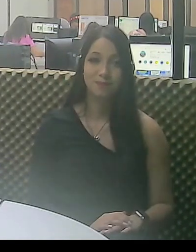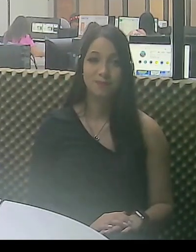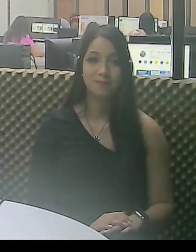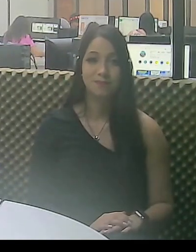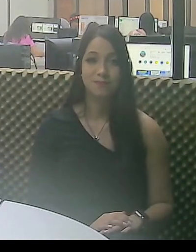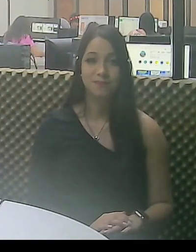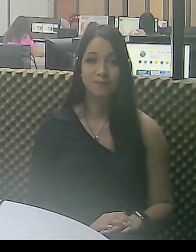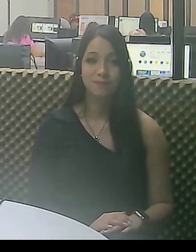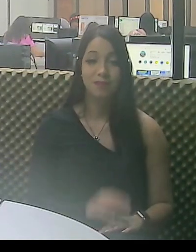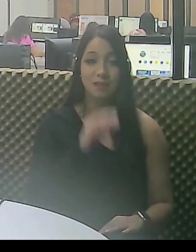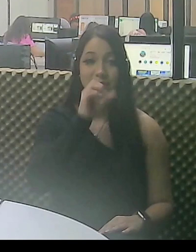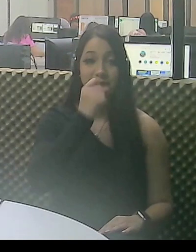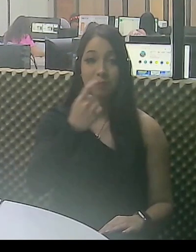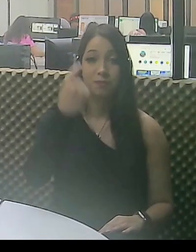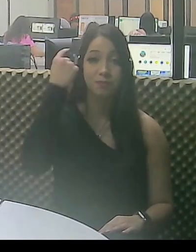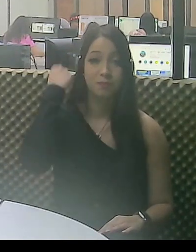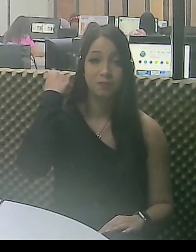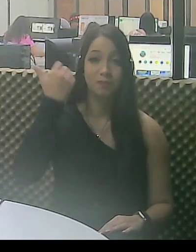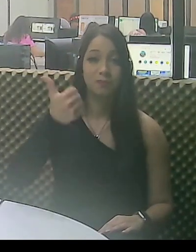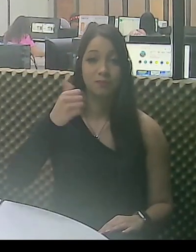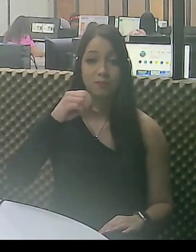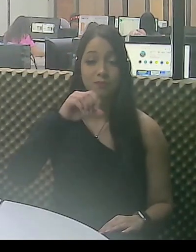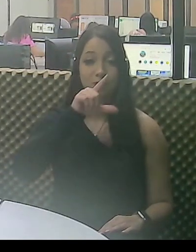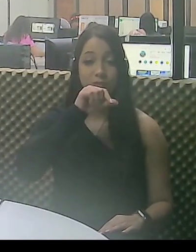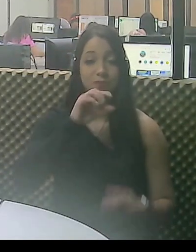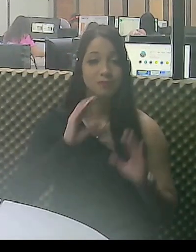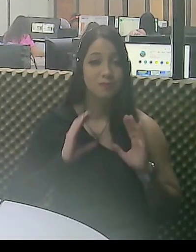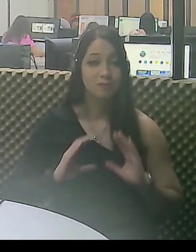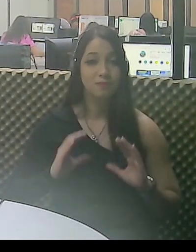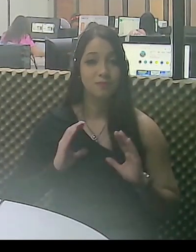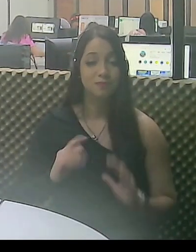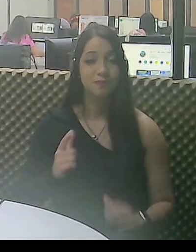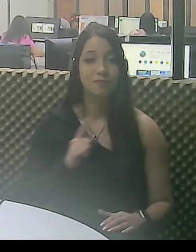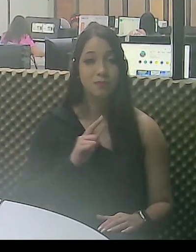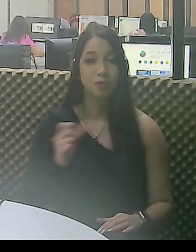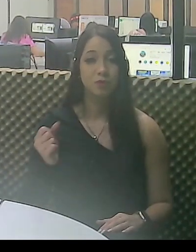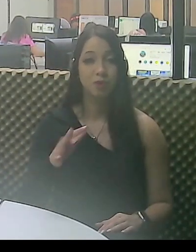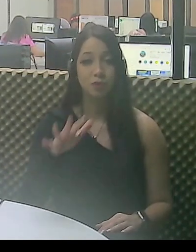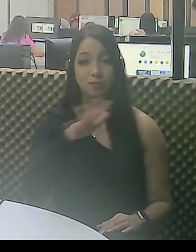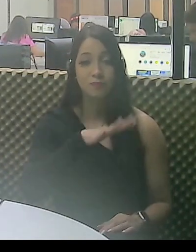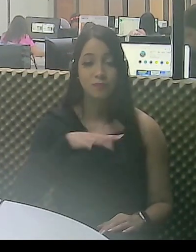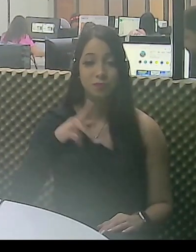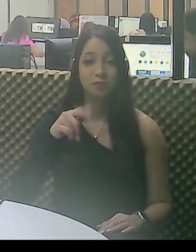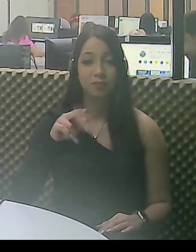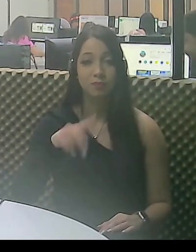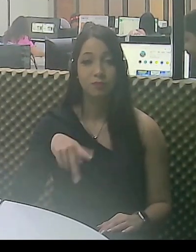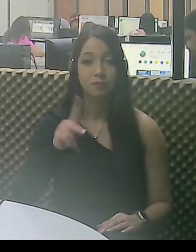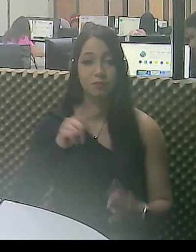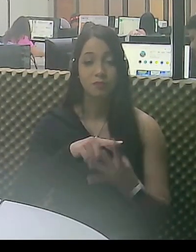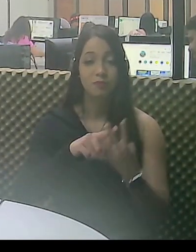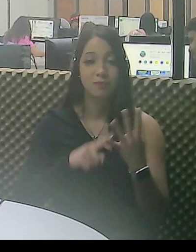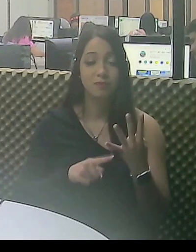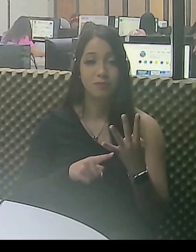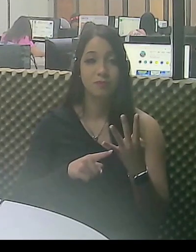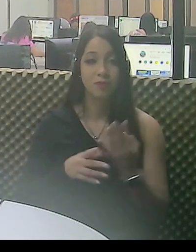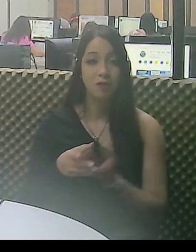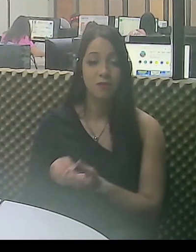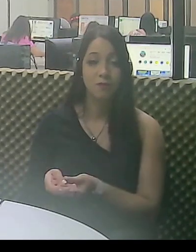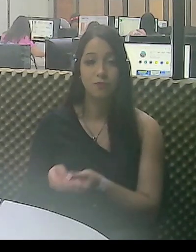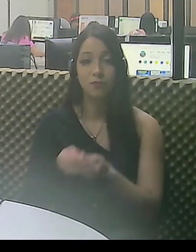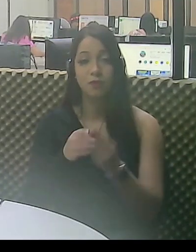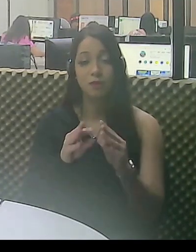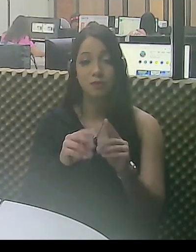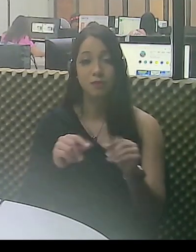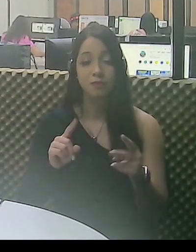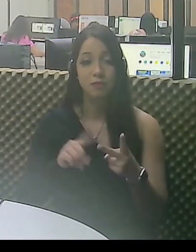notícias. Desde o último sábado, dia 19, o Parque do Sabiá passou a contar com a nova Arena Parque, que tem quatro quadras para vôlei de praia